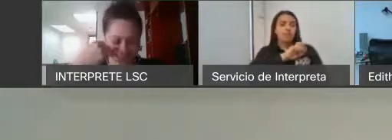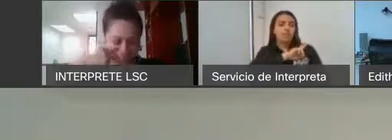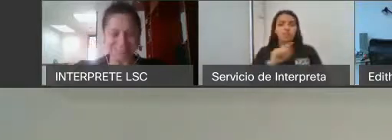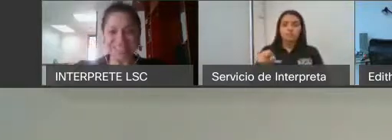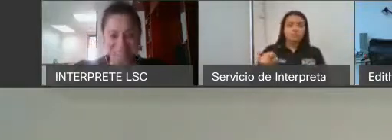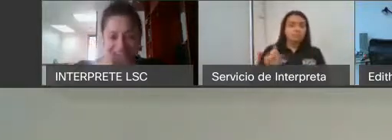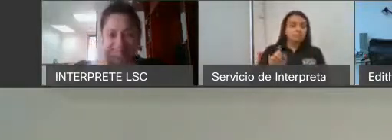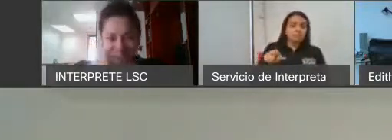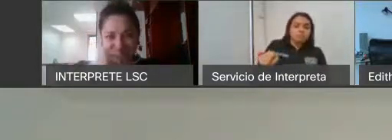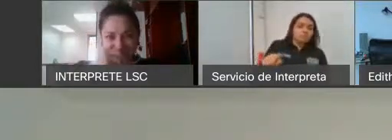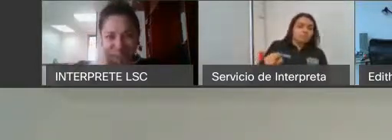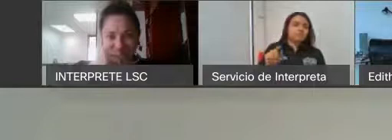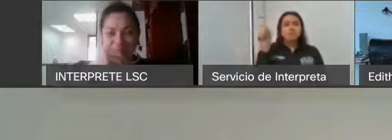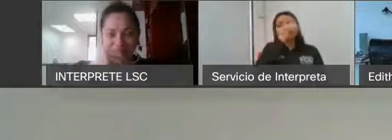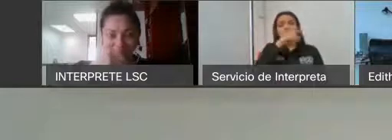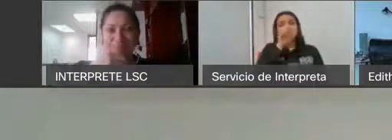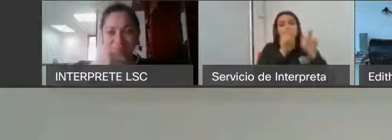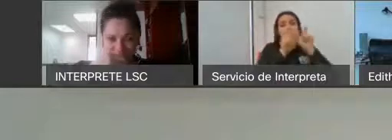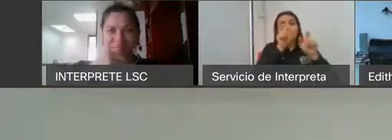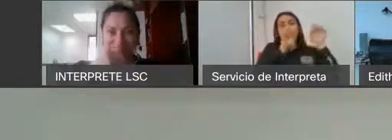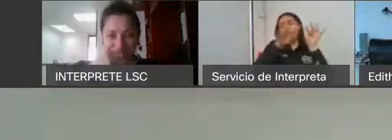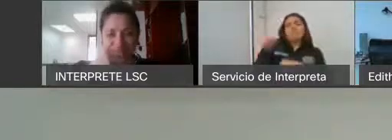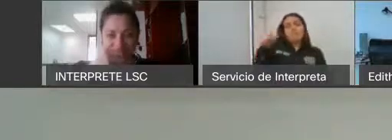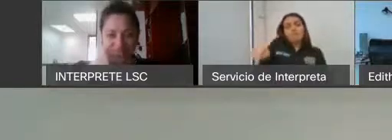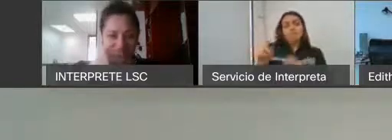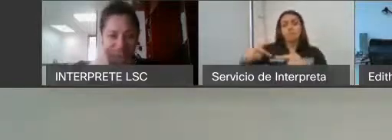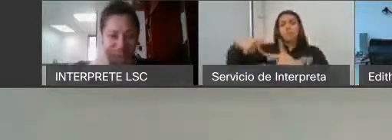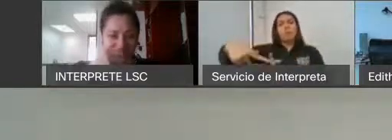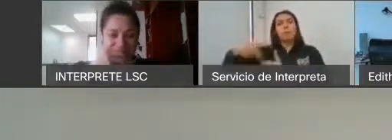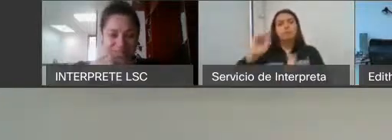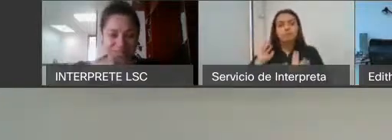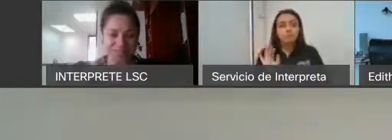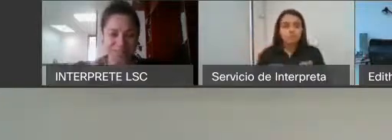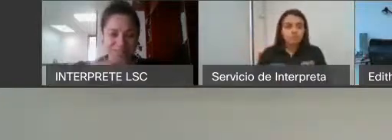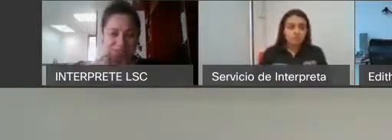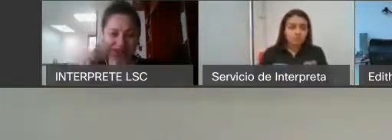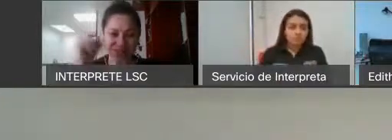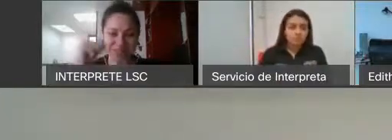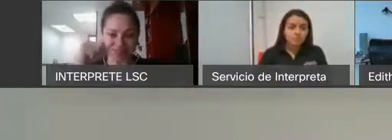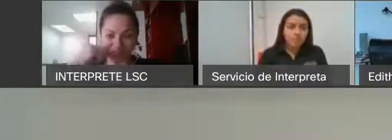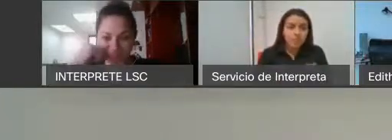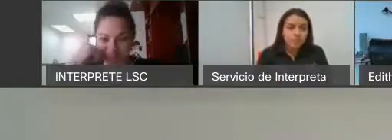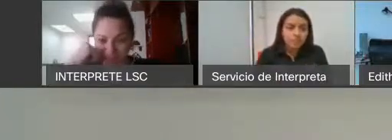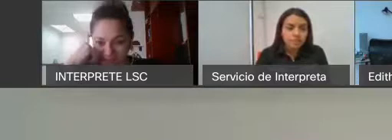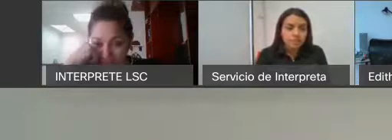allá. Sí, Así sea más pequeño, ¿sí? preferiblemente.